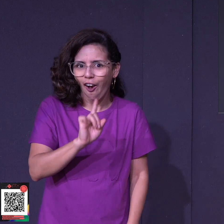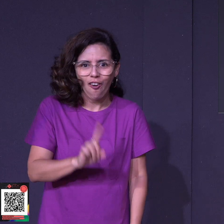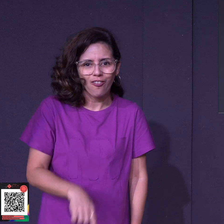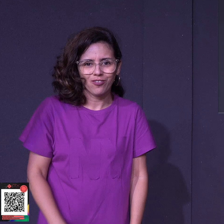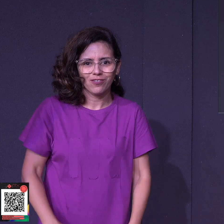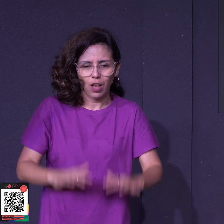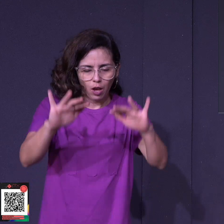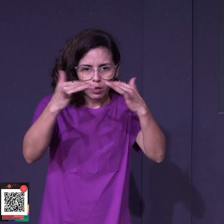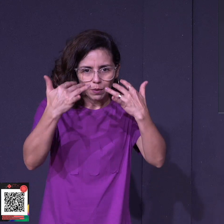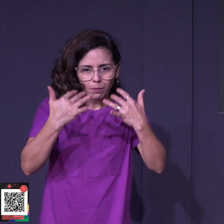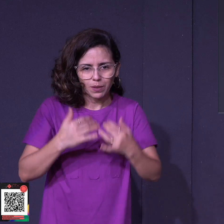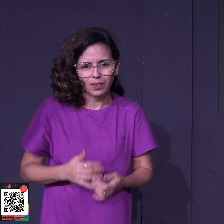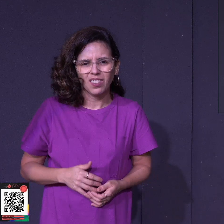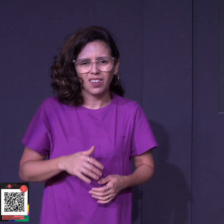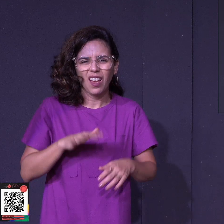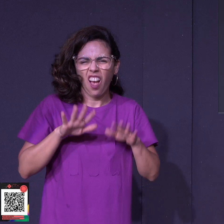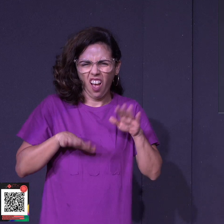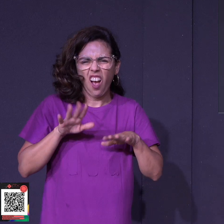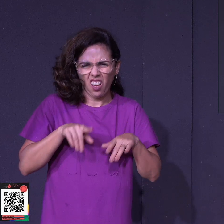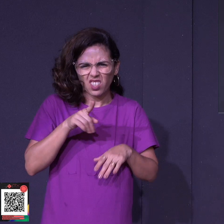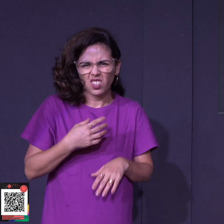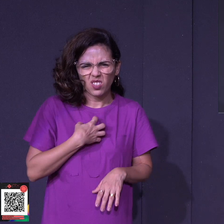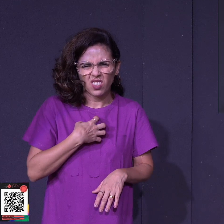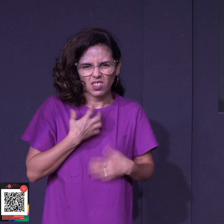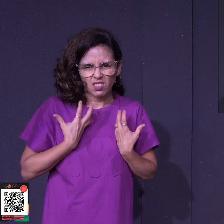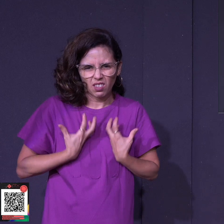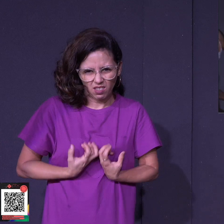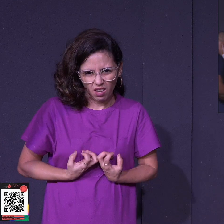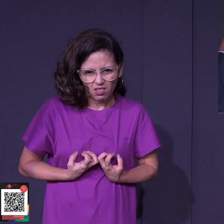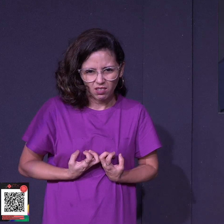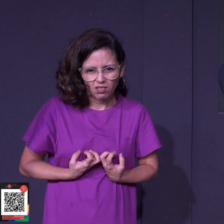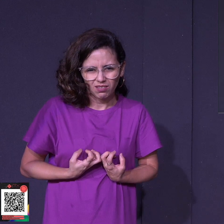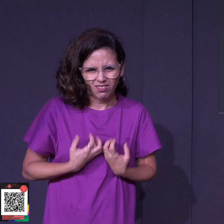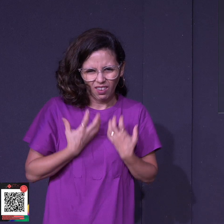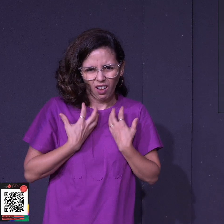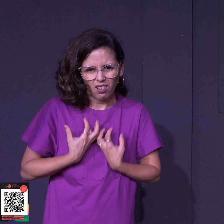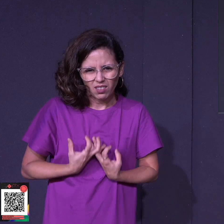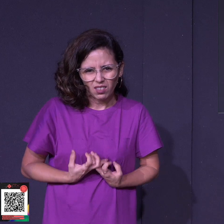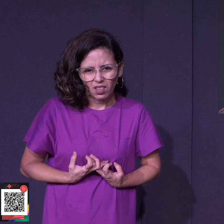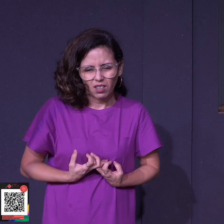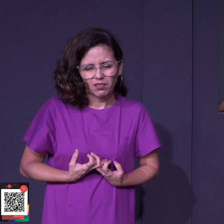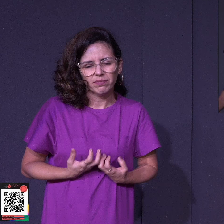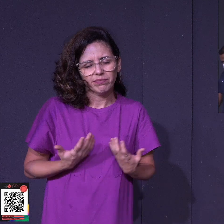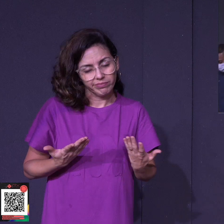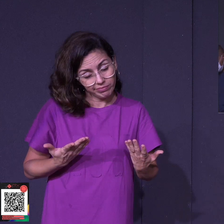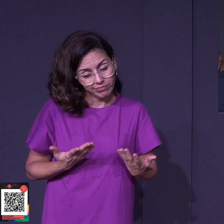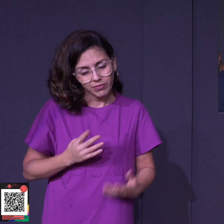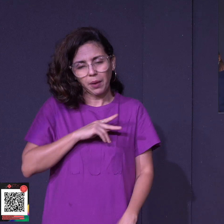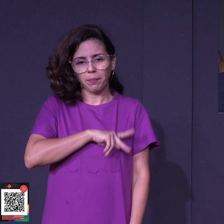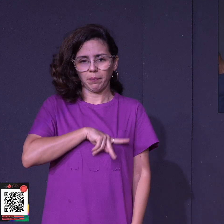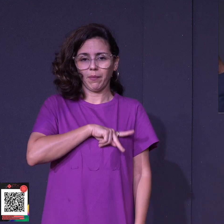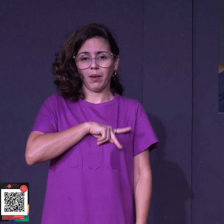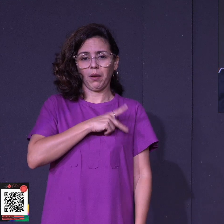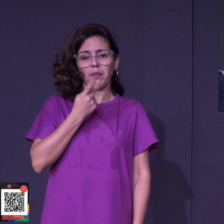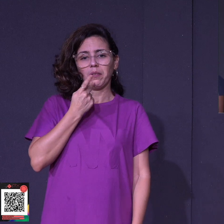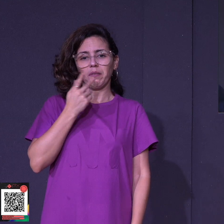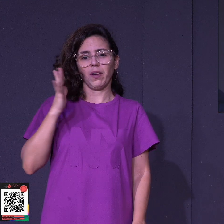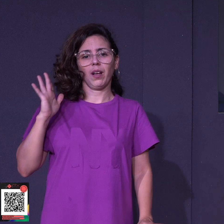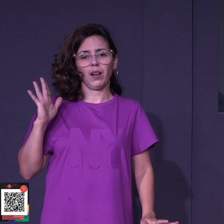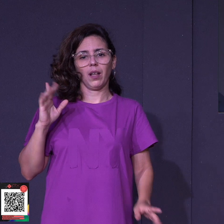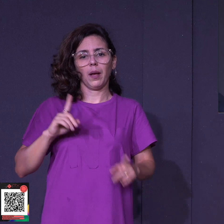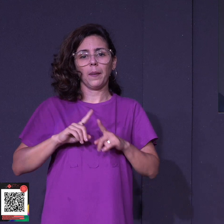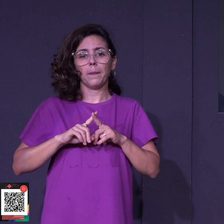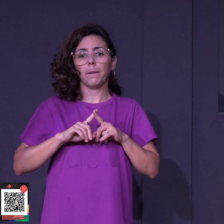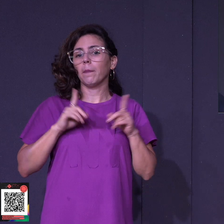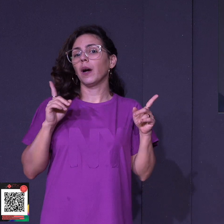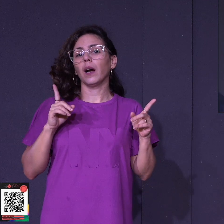cansa? Hein? Cansa ou não cansa? Por isso Paulo diz isso. Agora, qual a motivação para